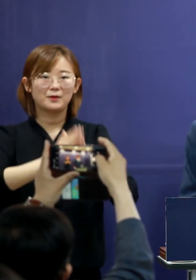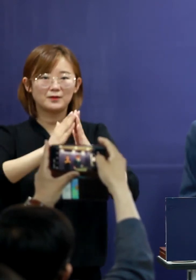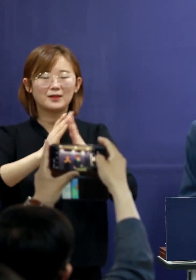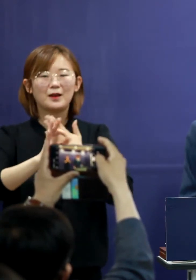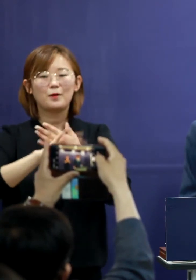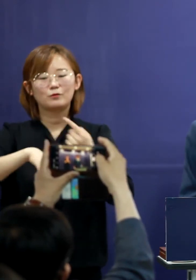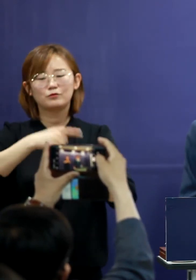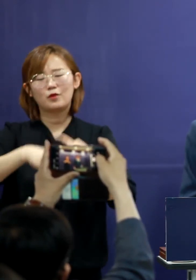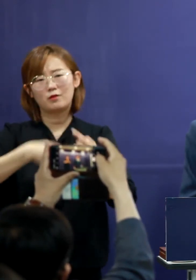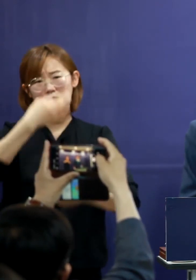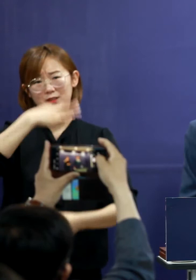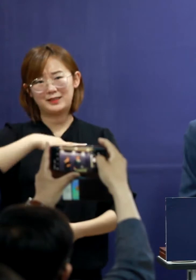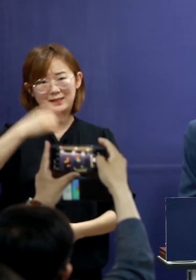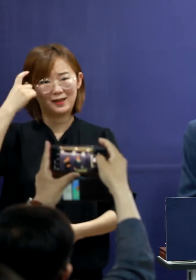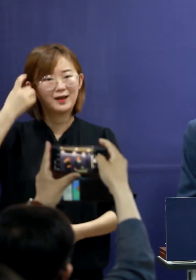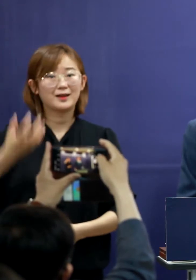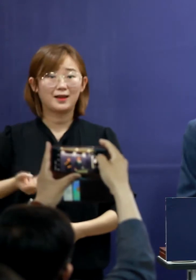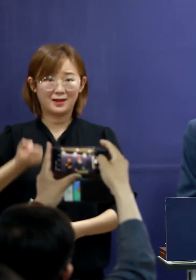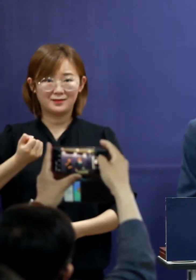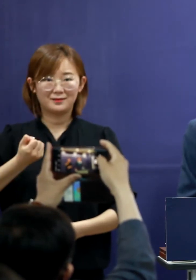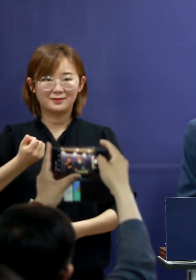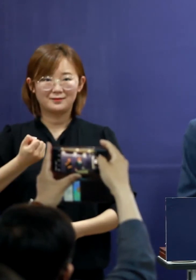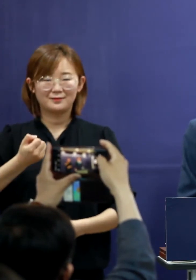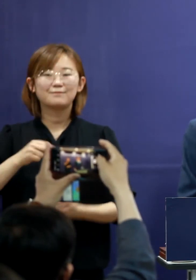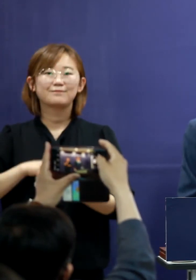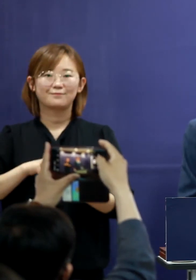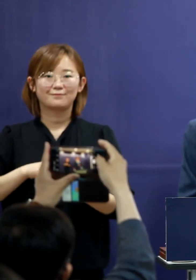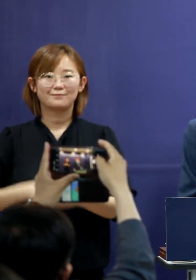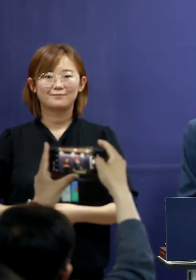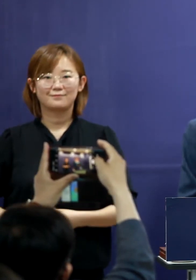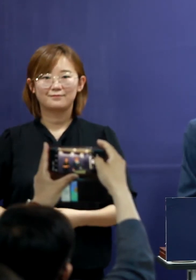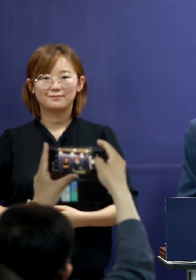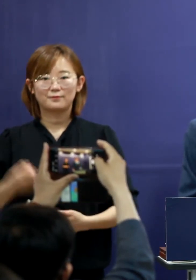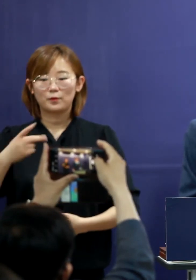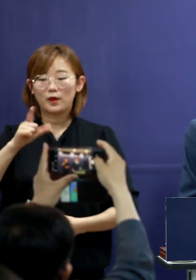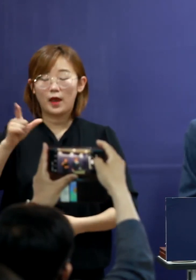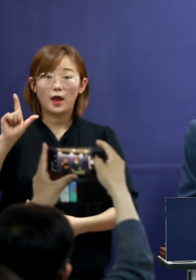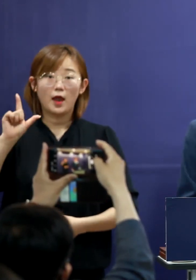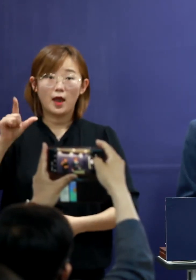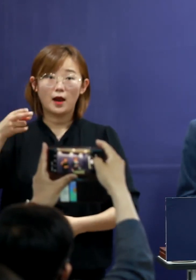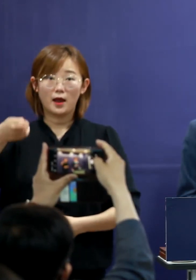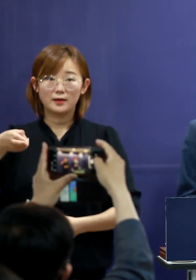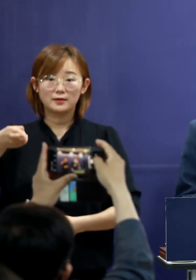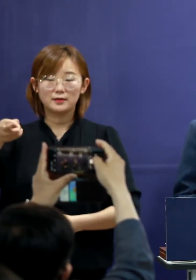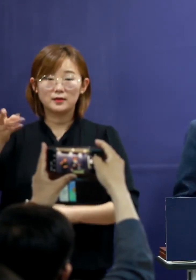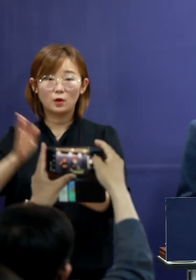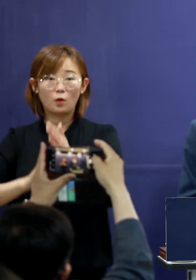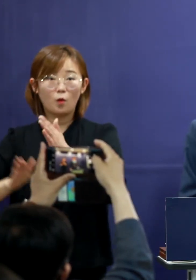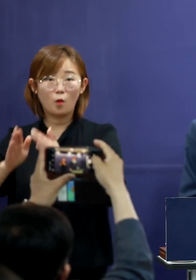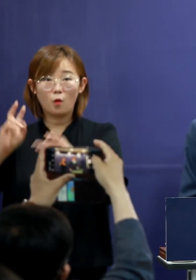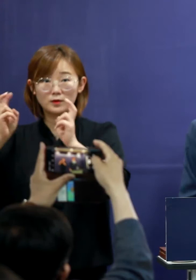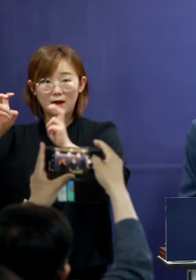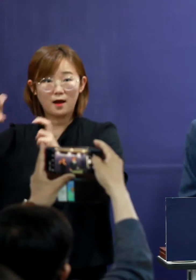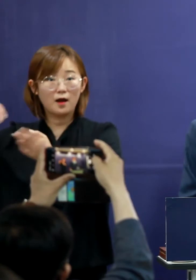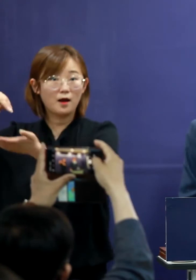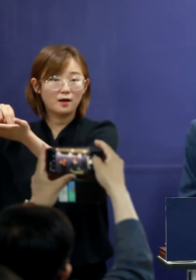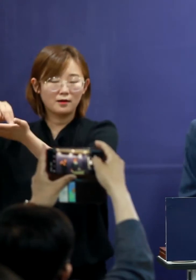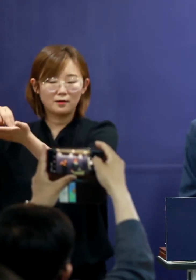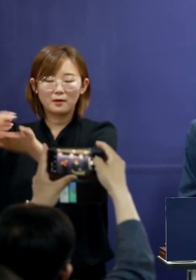유리한 게 아니냐, 이렇게 생각을 하고, 또 하나는 이제 LH 공사 입장에서도 이제 설치를 할